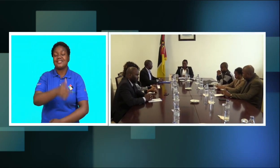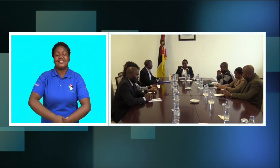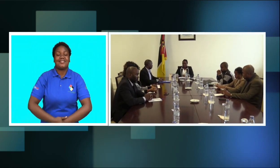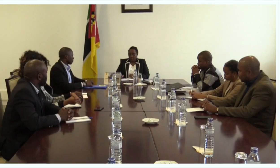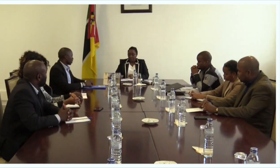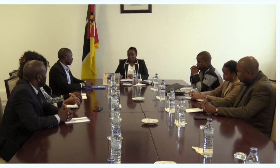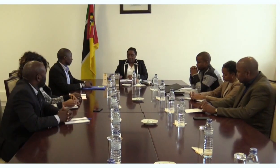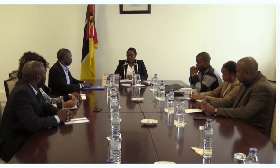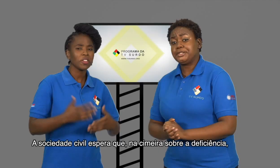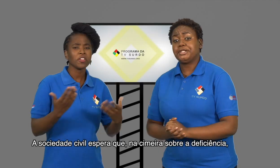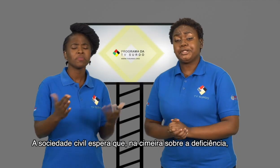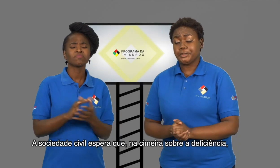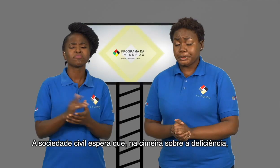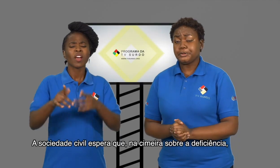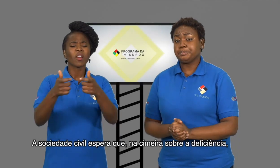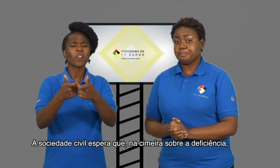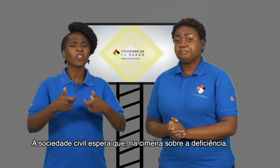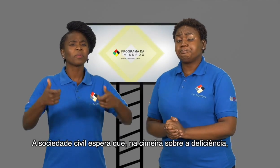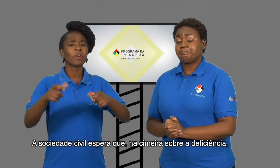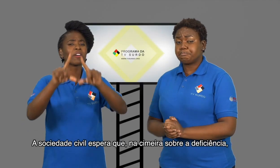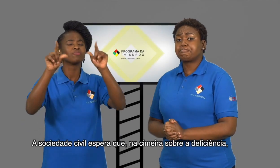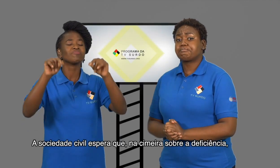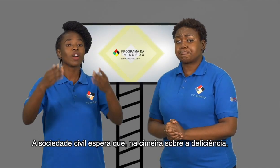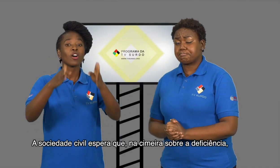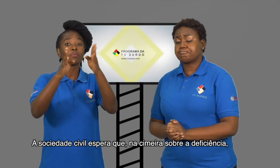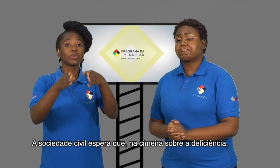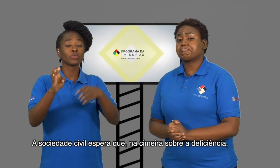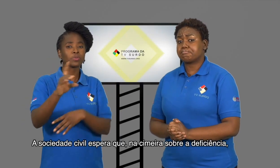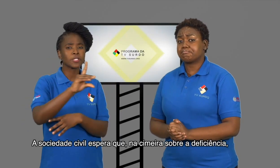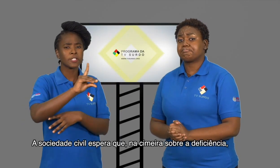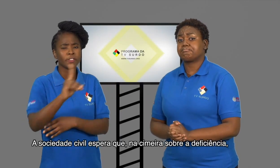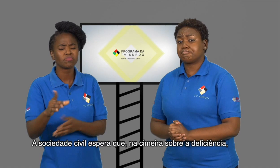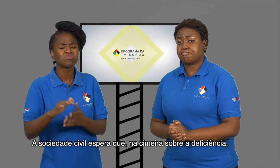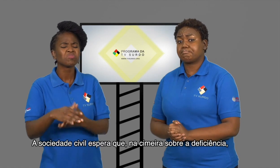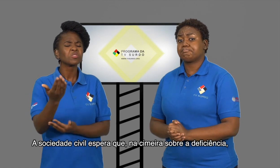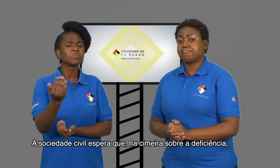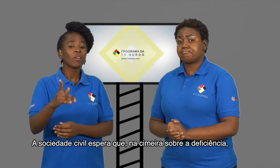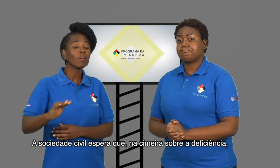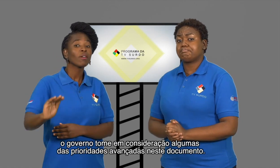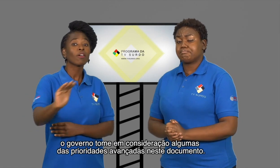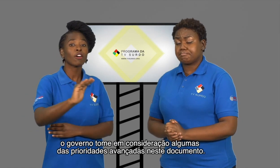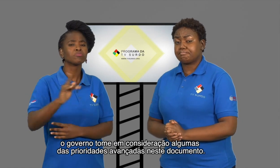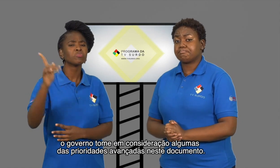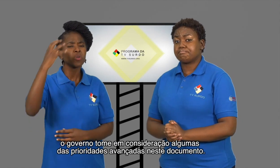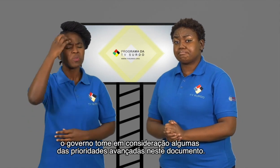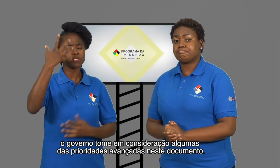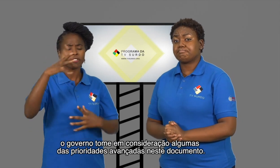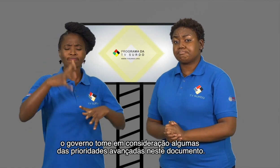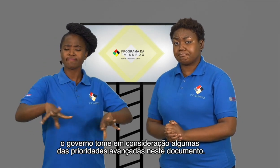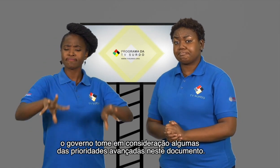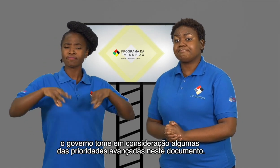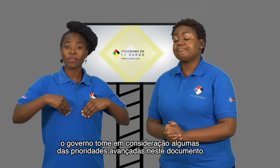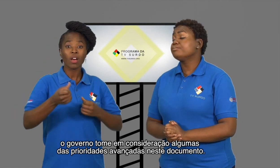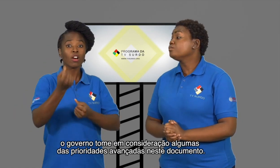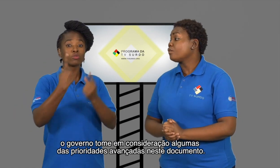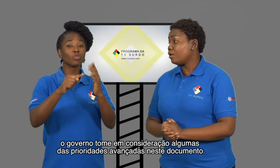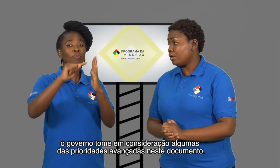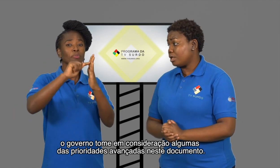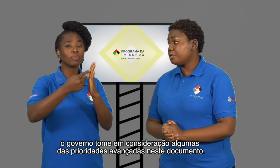no Reino Unido. A sociedade civil espera que, na Cimeira sobre a Deficiência, o governo tome em